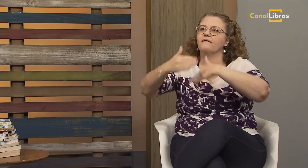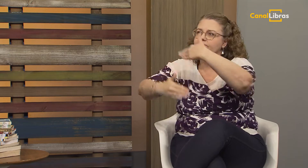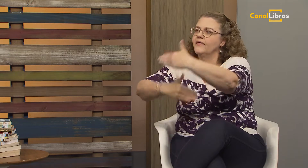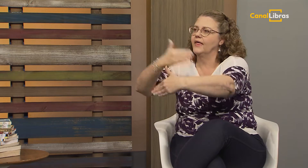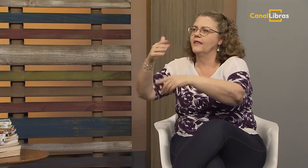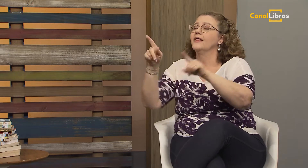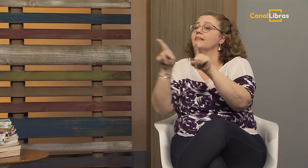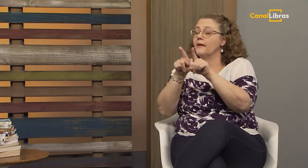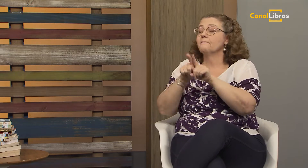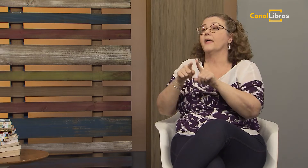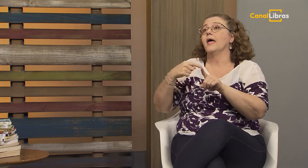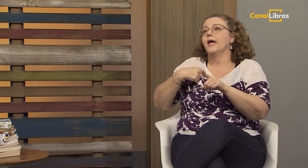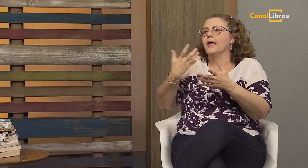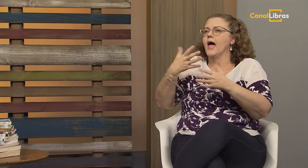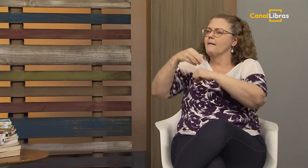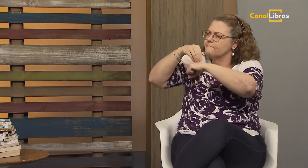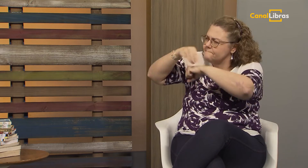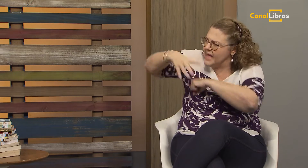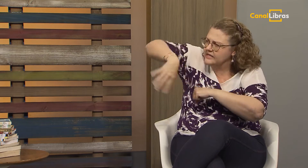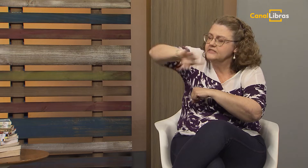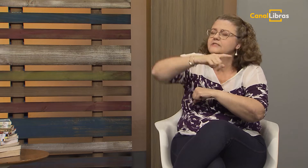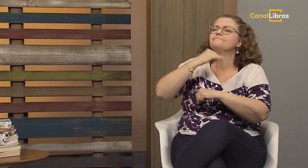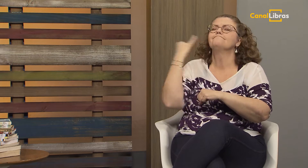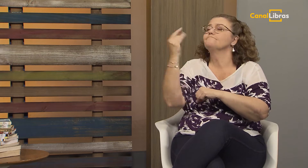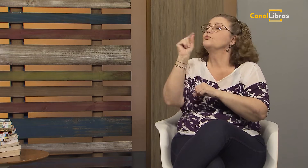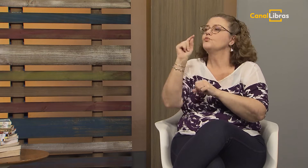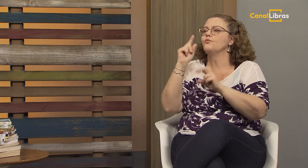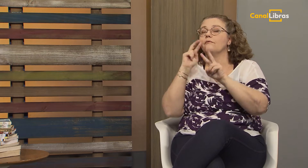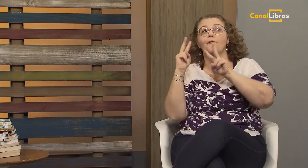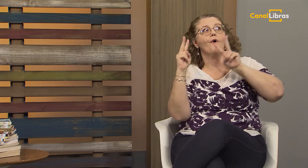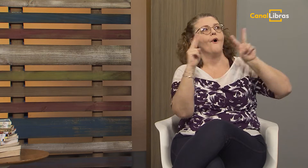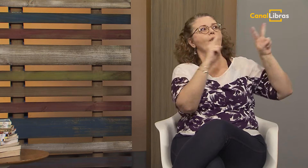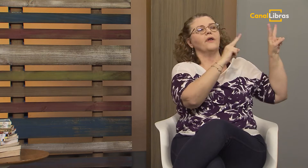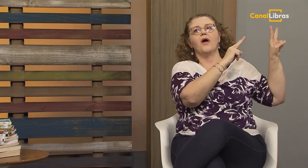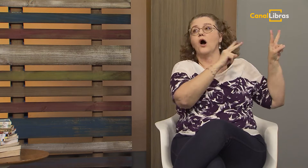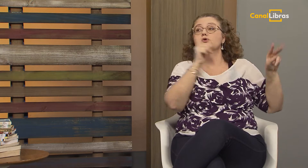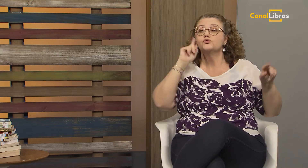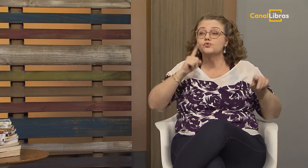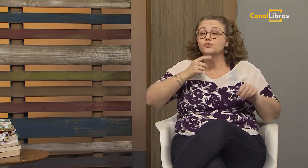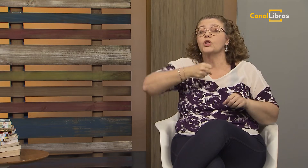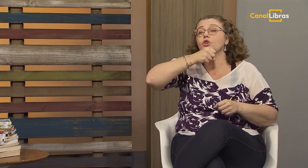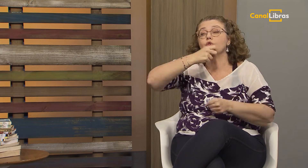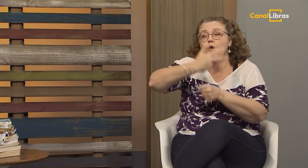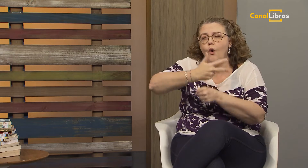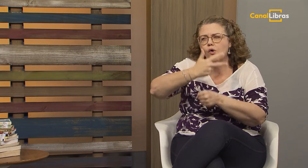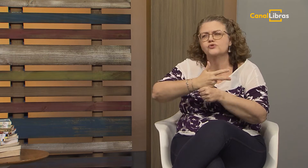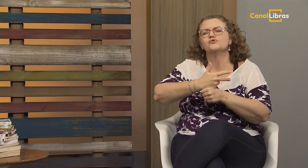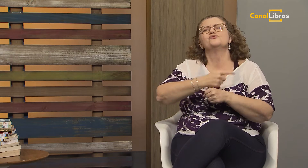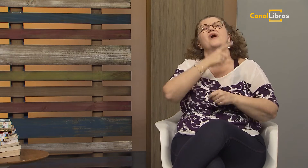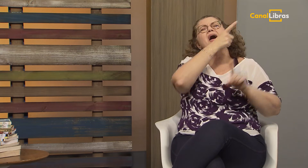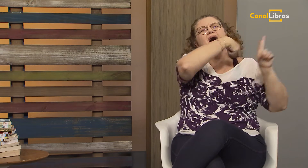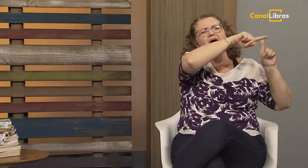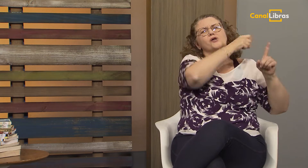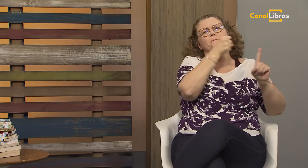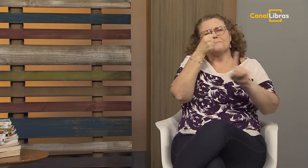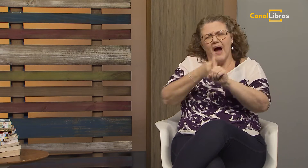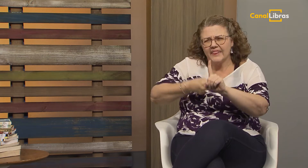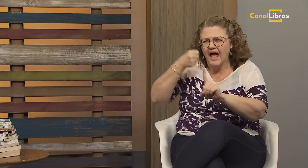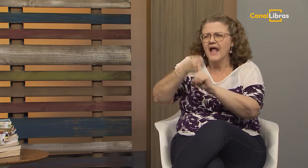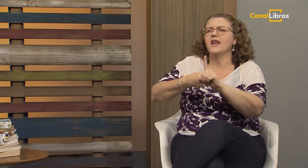perceber surdos idosos como referência. Afinal, eles batalharam e sofreram muito para a garantia dos direitos que temos hoje,